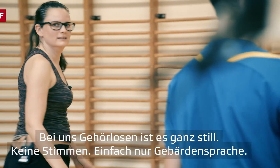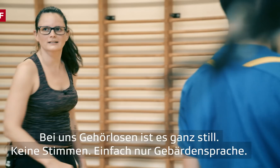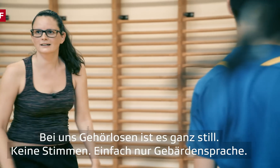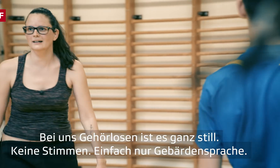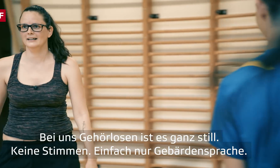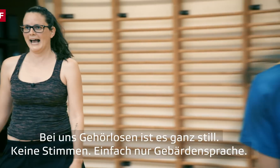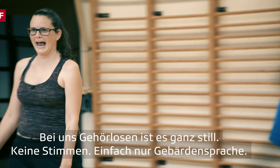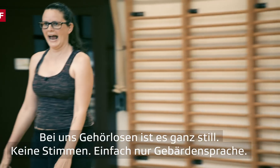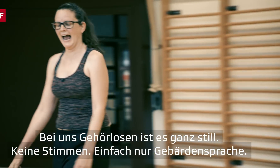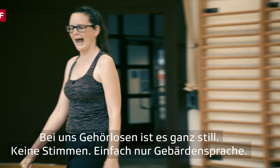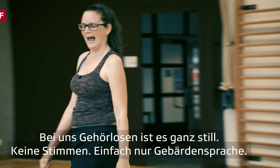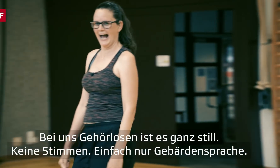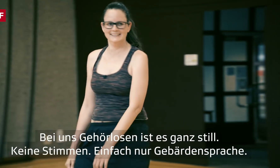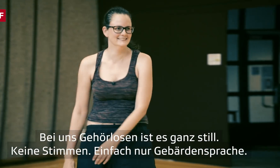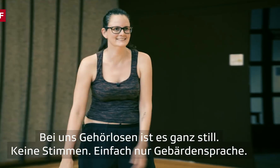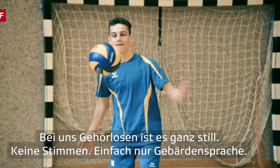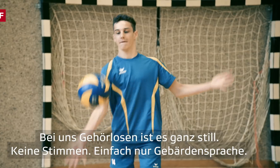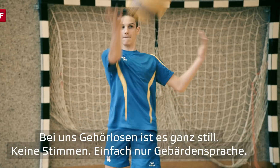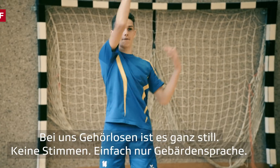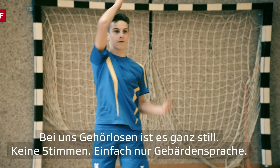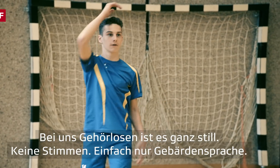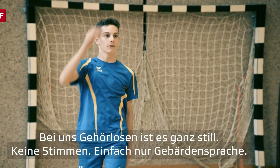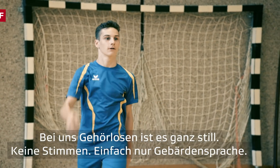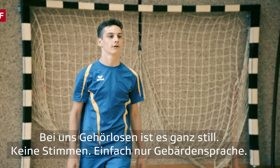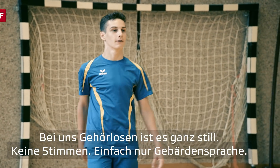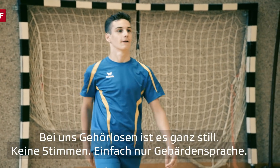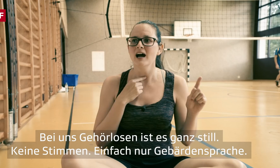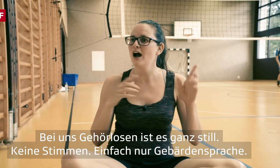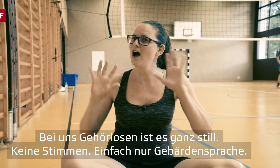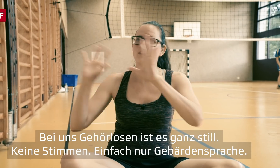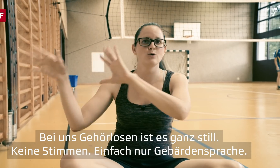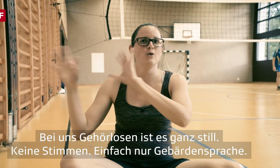Wir Gehörlosen sprechen ganz still, keine Stimme, einfach nur